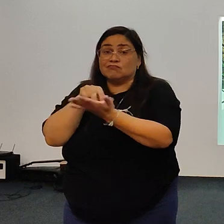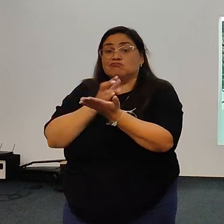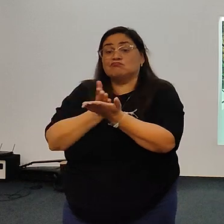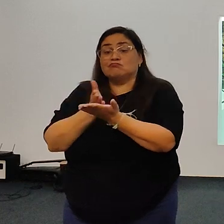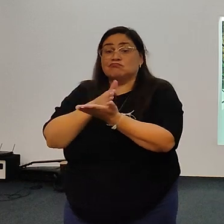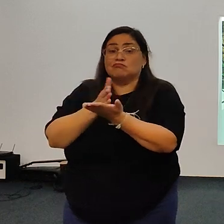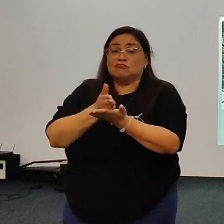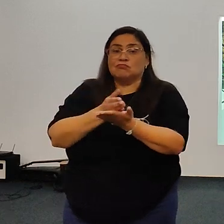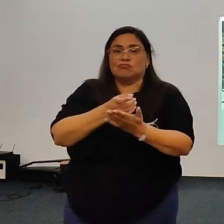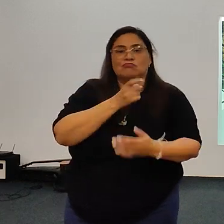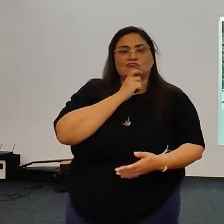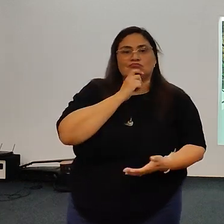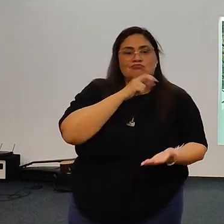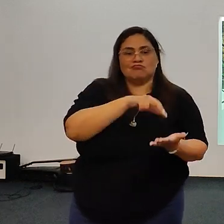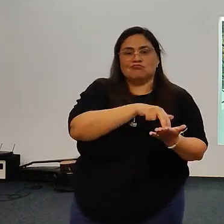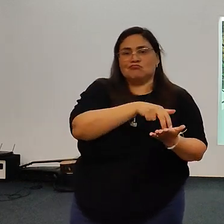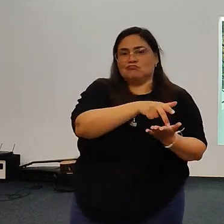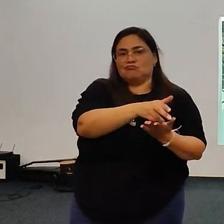frios. Quem você é?